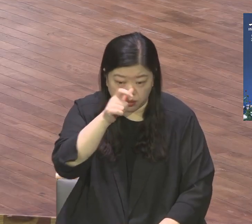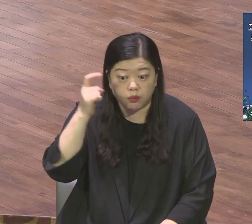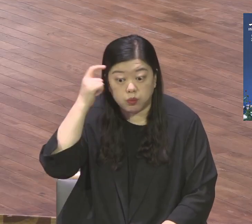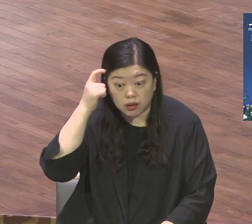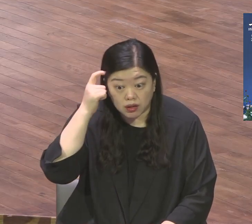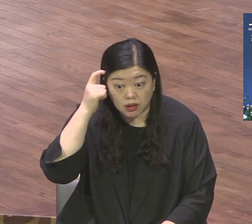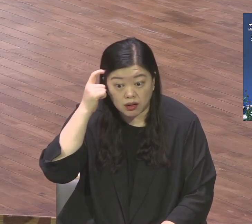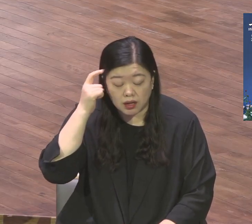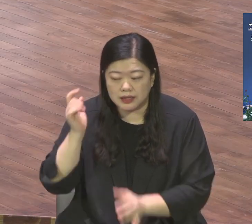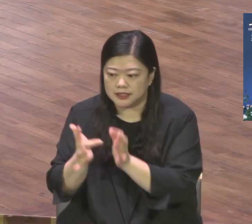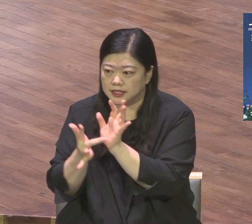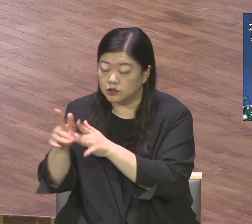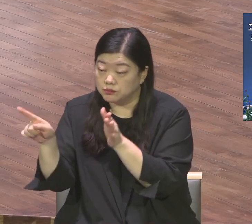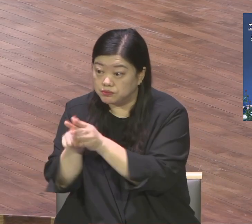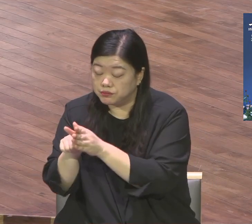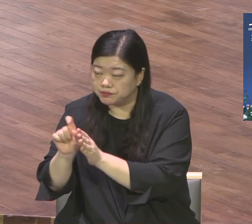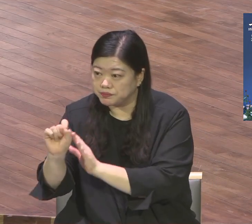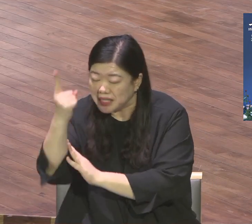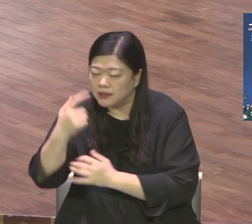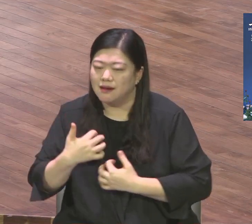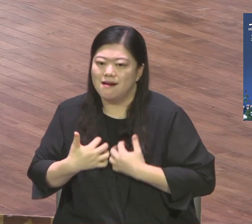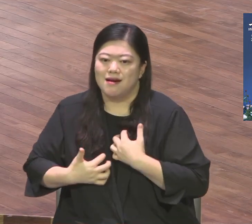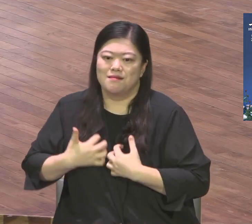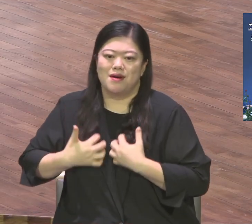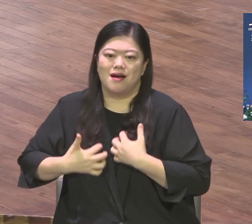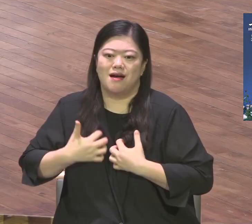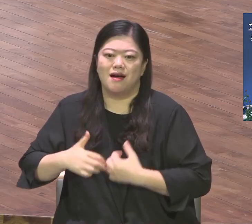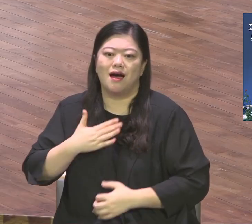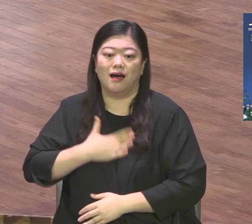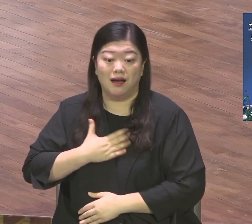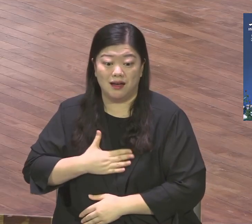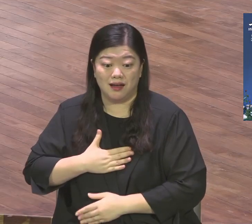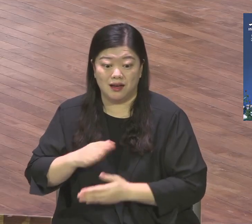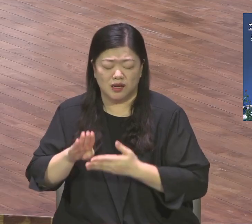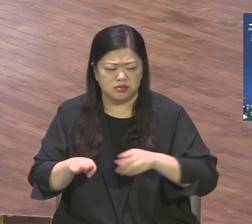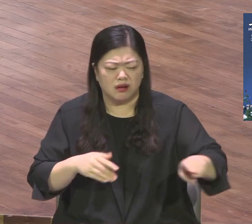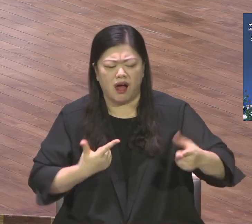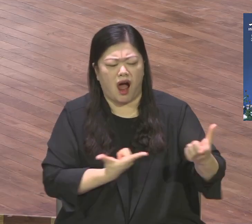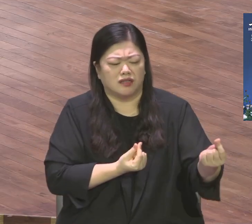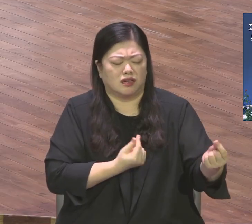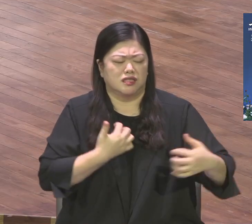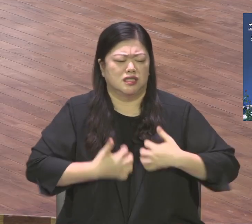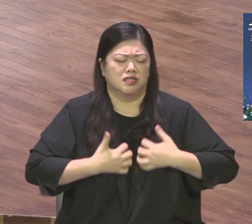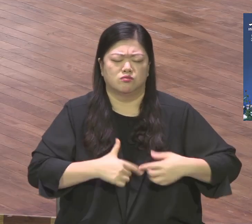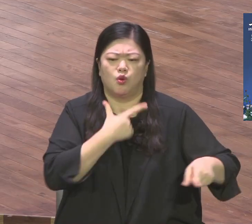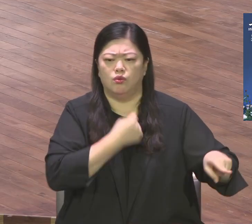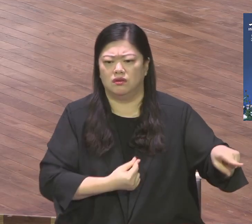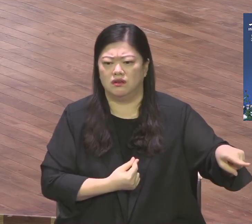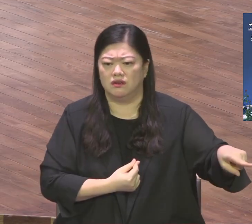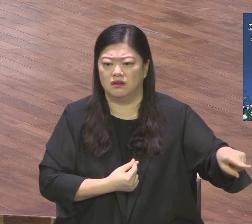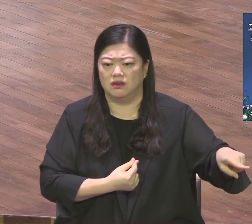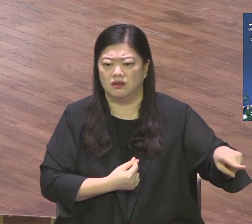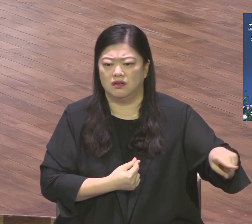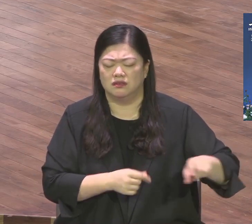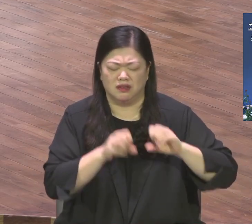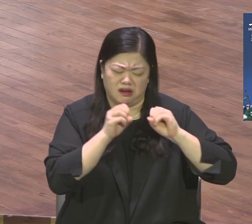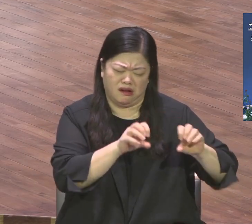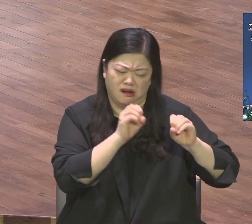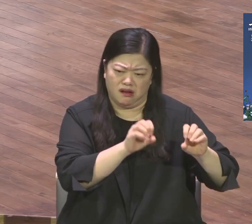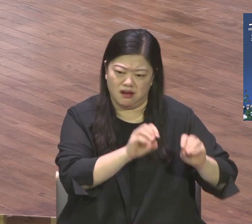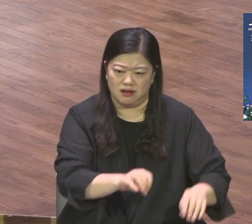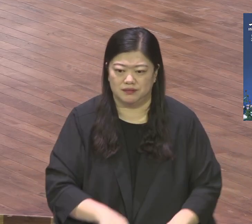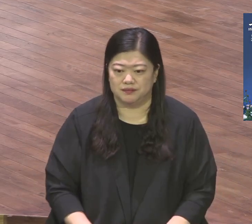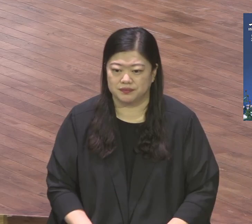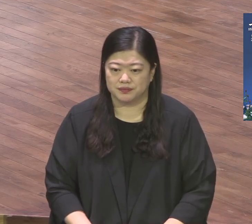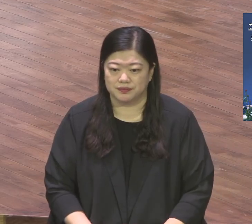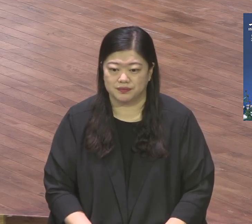기쁨을 맛보아가지고, 생명 구원의 기쁨을 맛보아가지고. 빌립보 1장 18절을 보면 감옥에 갇혀있는